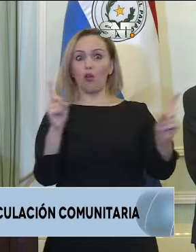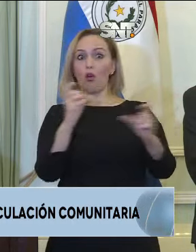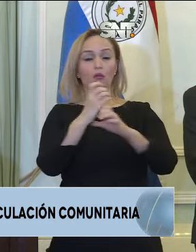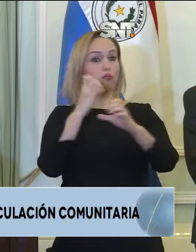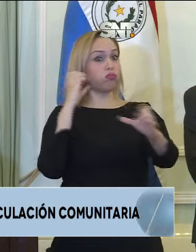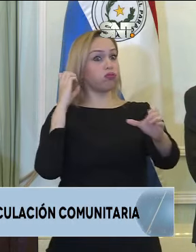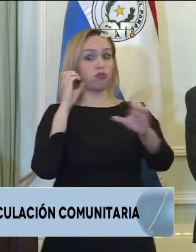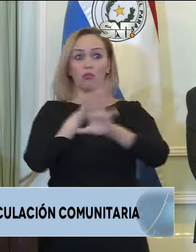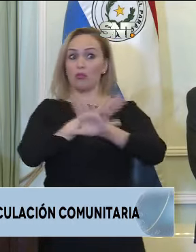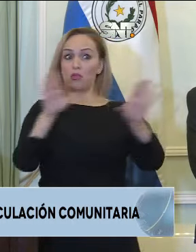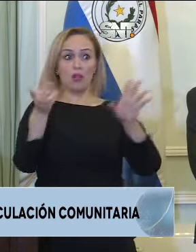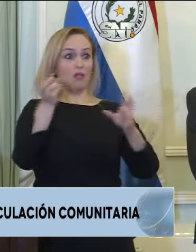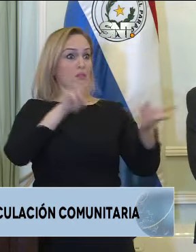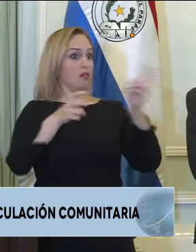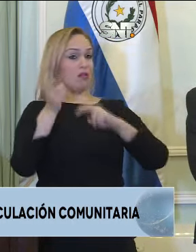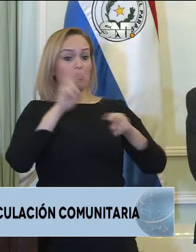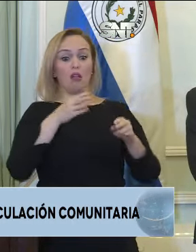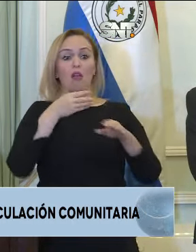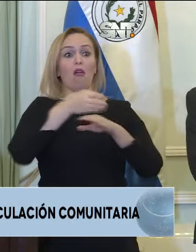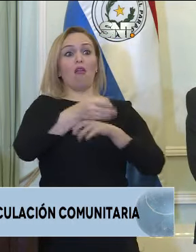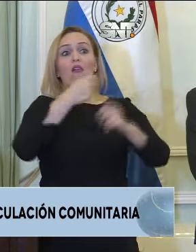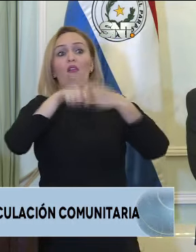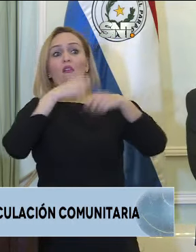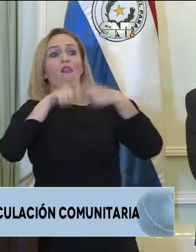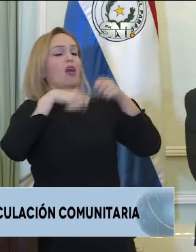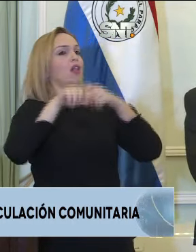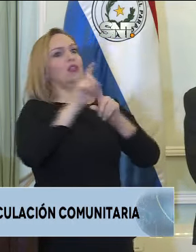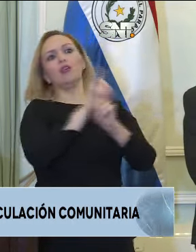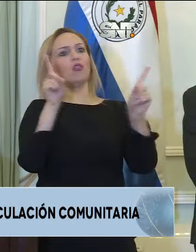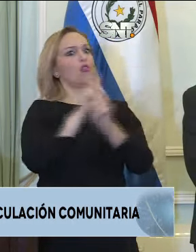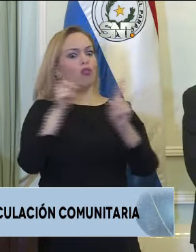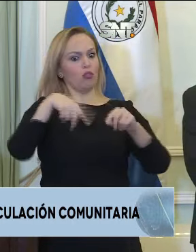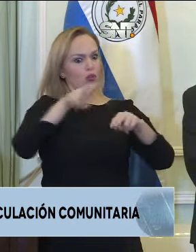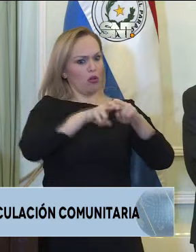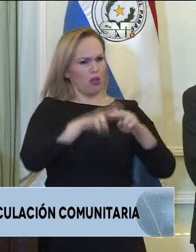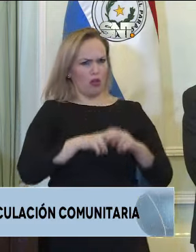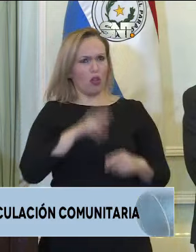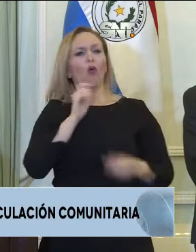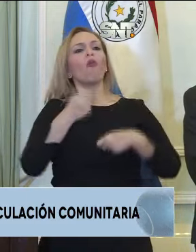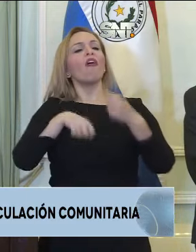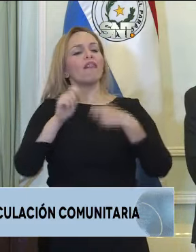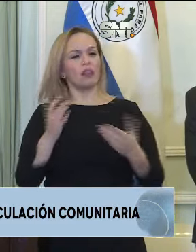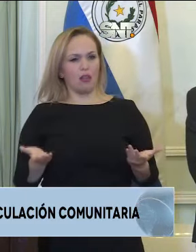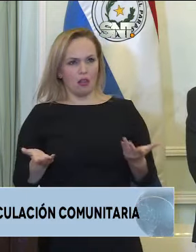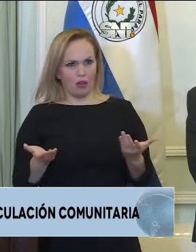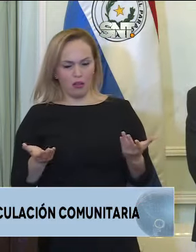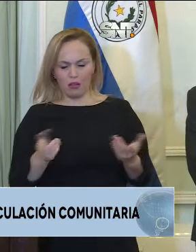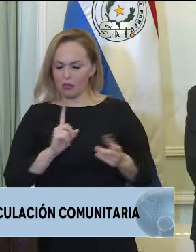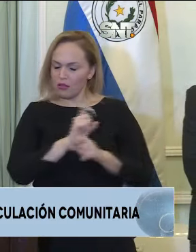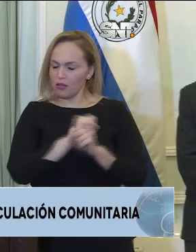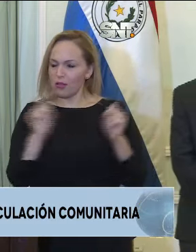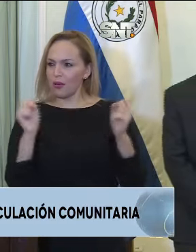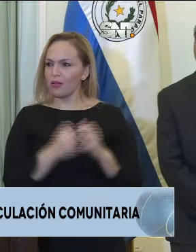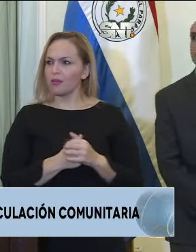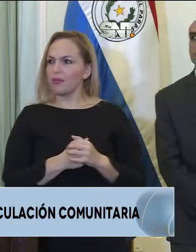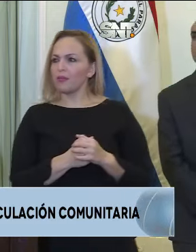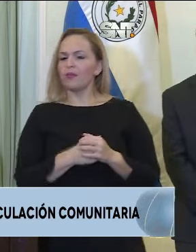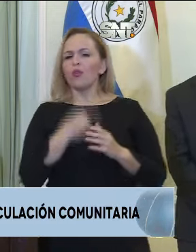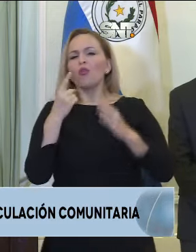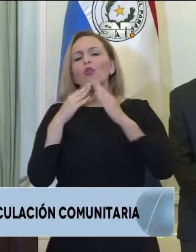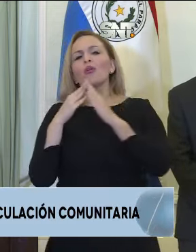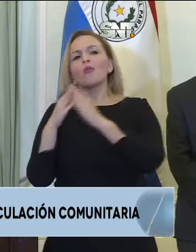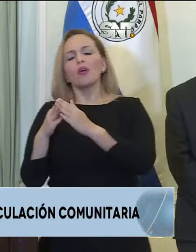comenzar, ya nadie puede subir. Todo el mundo está sentado. Apio Guapo y Apio Vendeta. Ministro, para usted una consulta y luego me